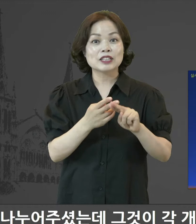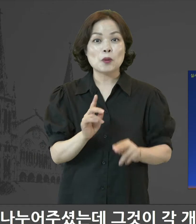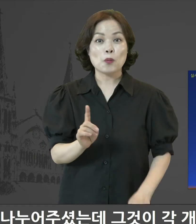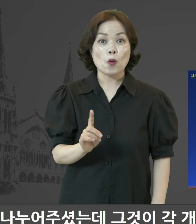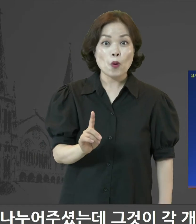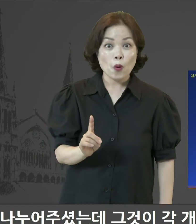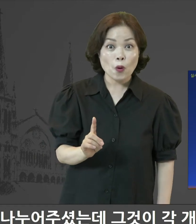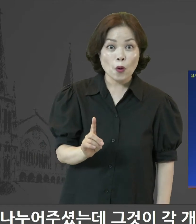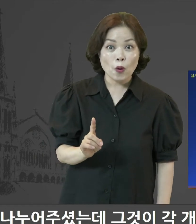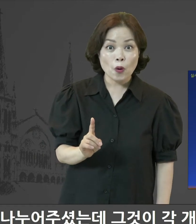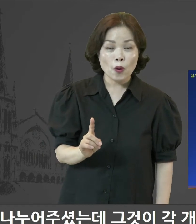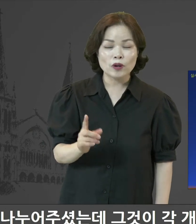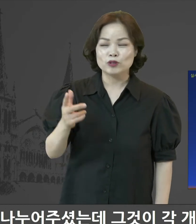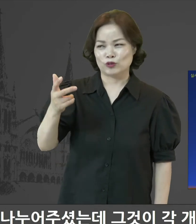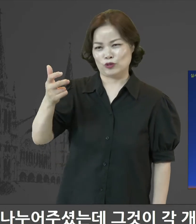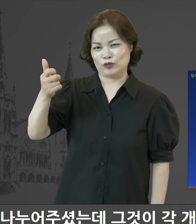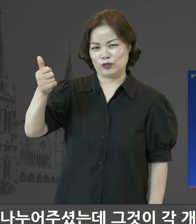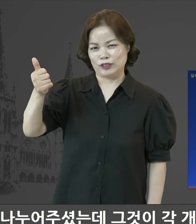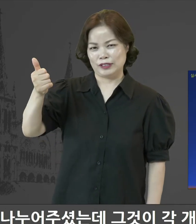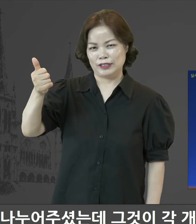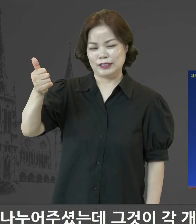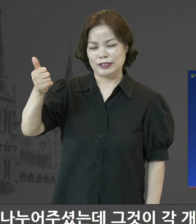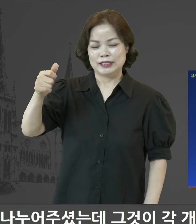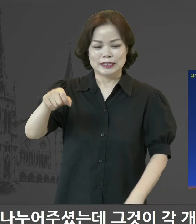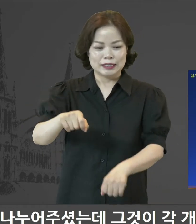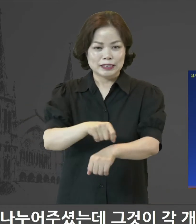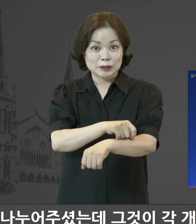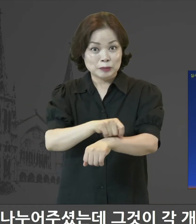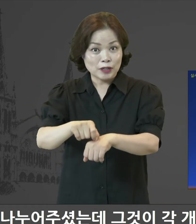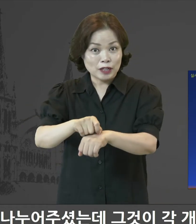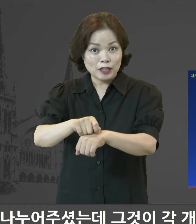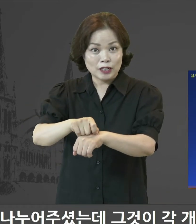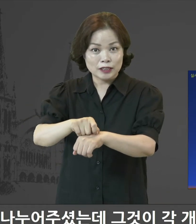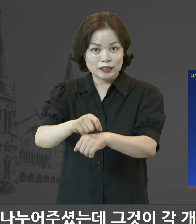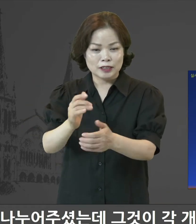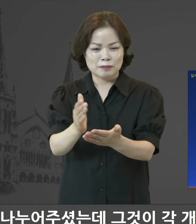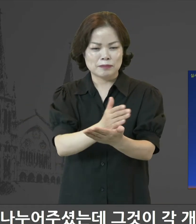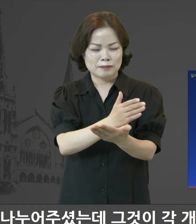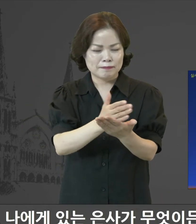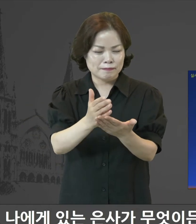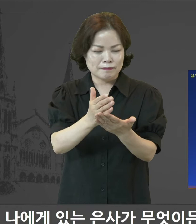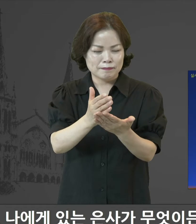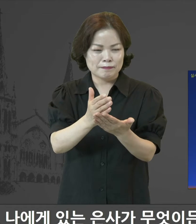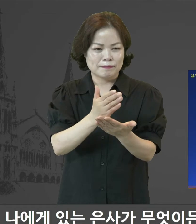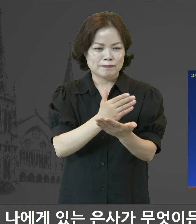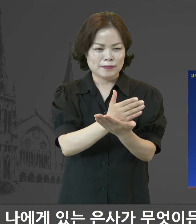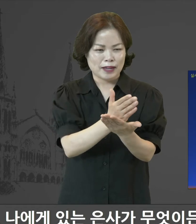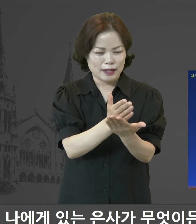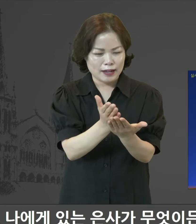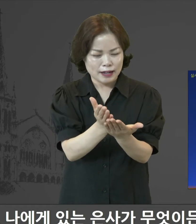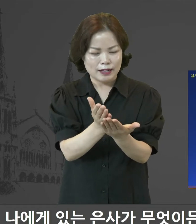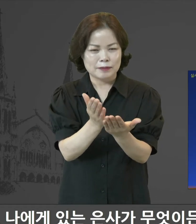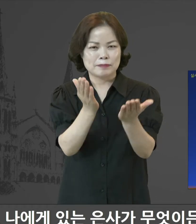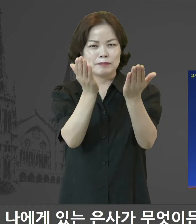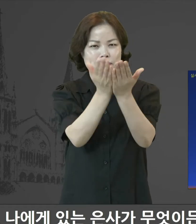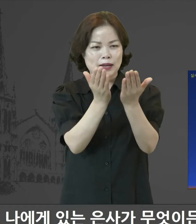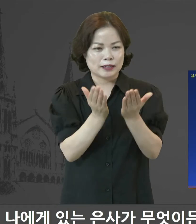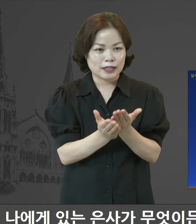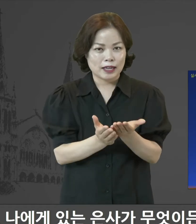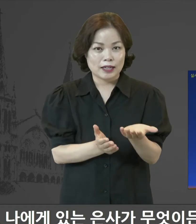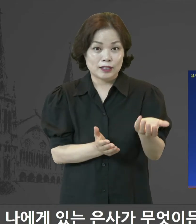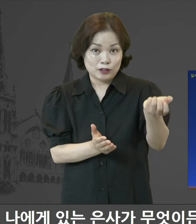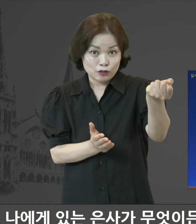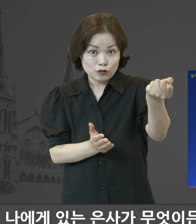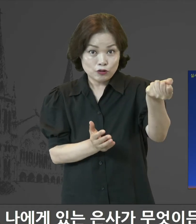무엇이든지 주님께서 특별하게 분량대로 재단하셔서 알맞게 주신